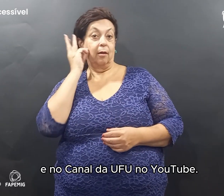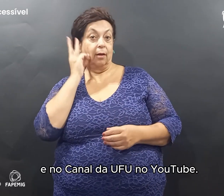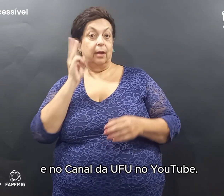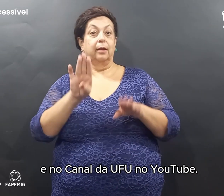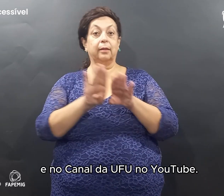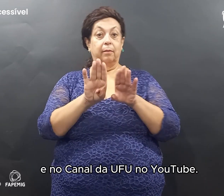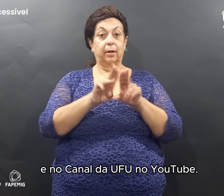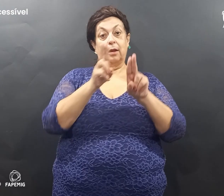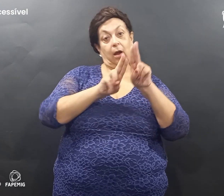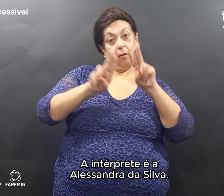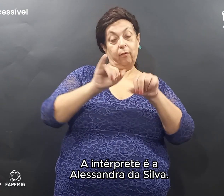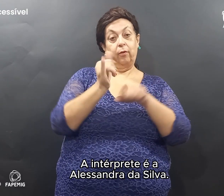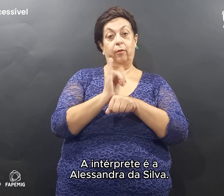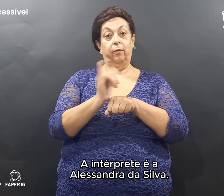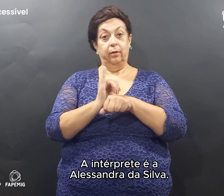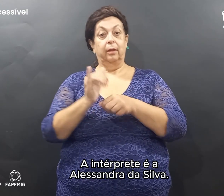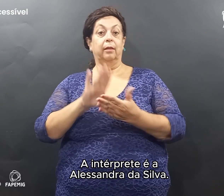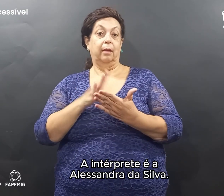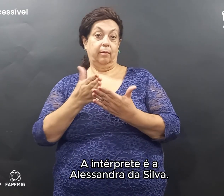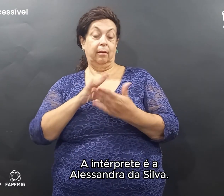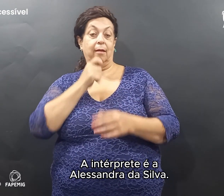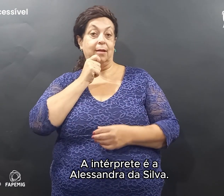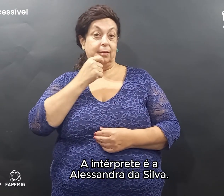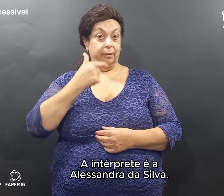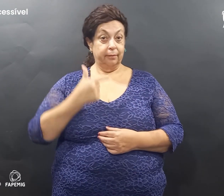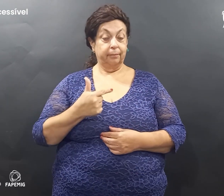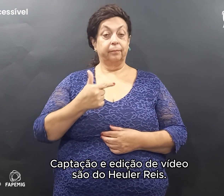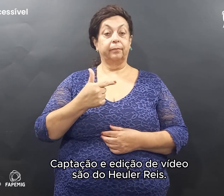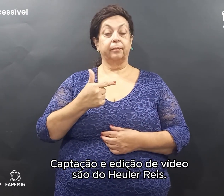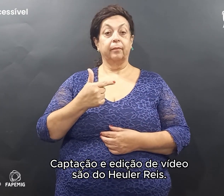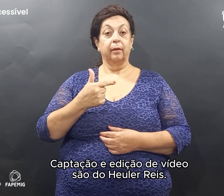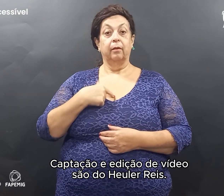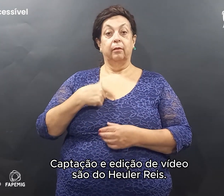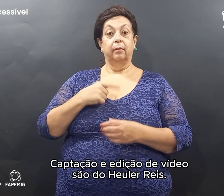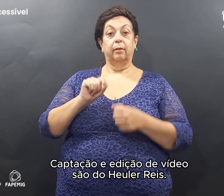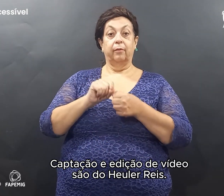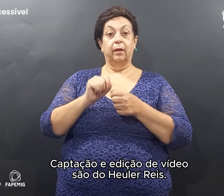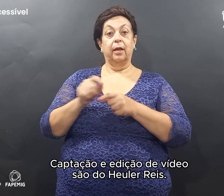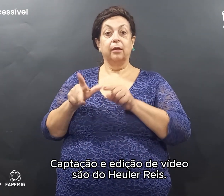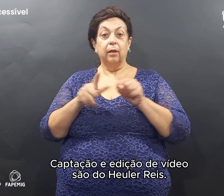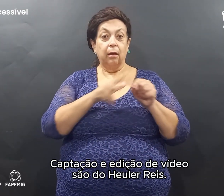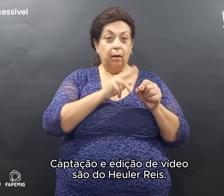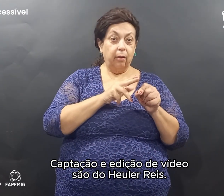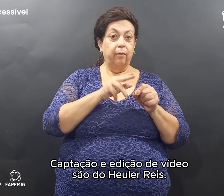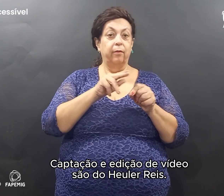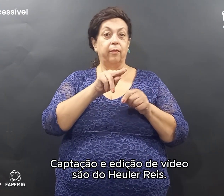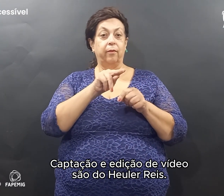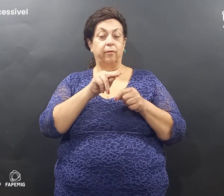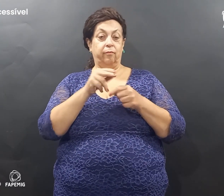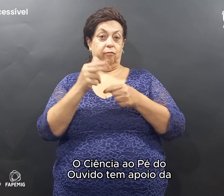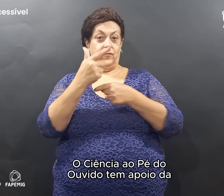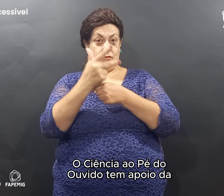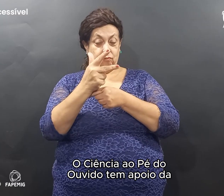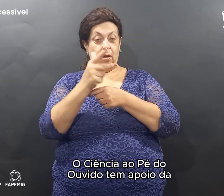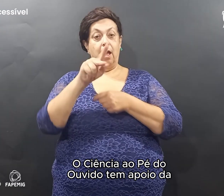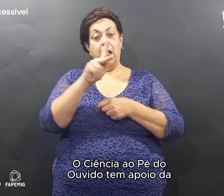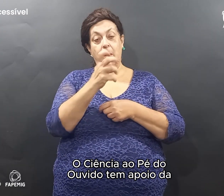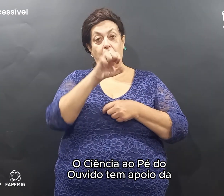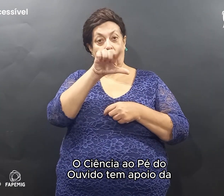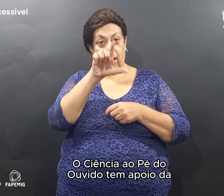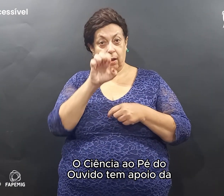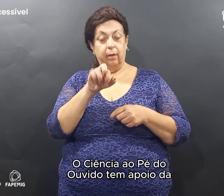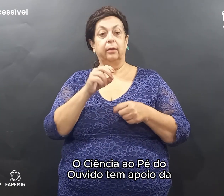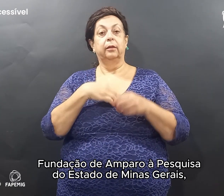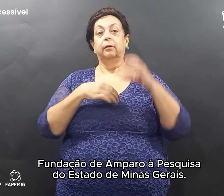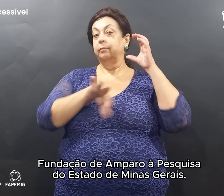canal da UFO no YouTube. A intérprete é a Alessandra da Silva. Captação e edição de vídeo são do Euler Reis. O Ciência ao Pé do